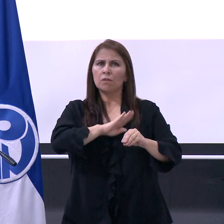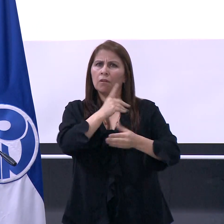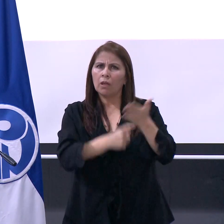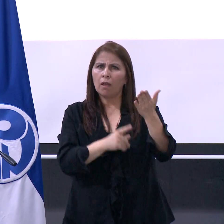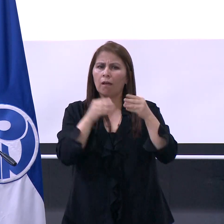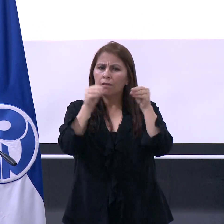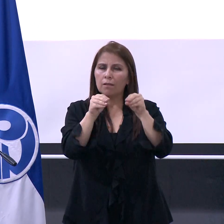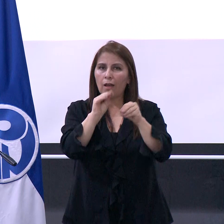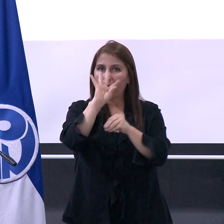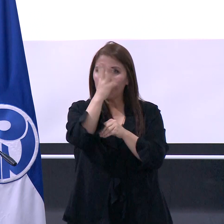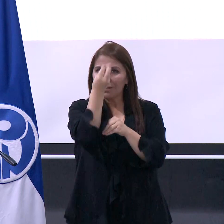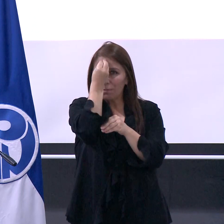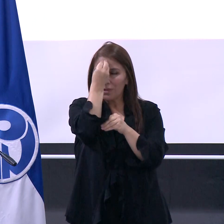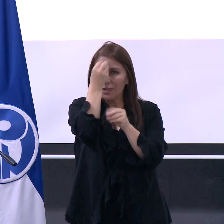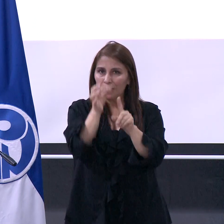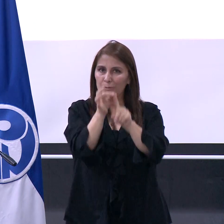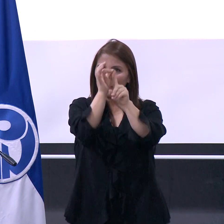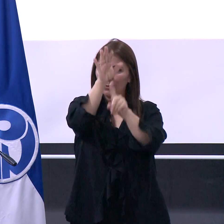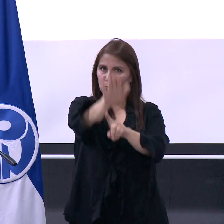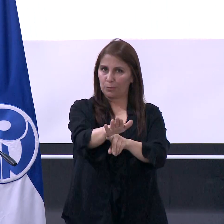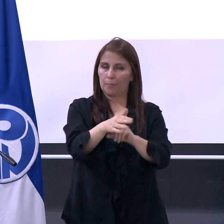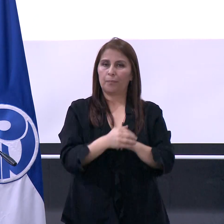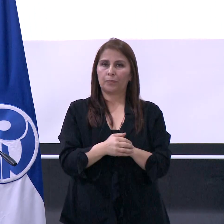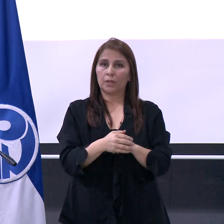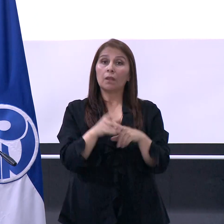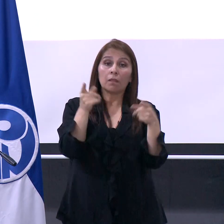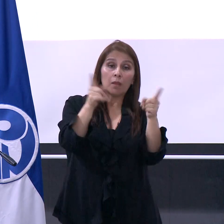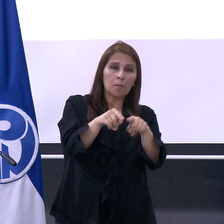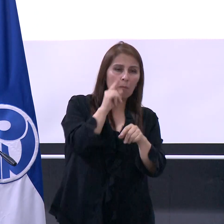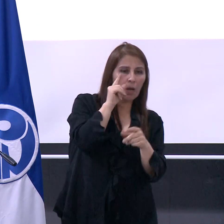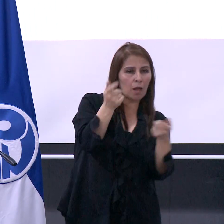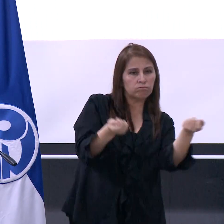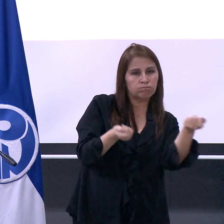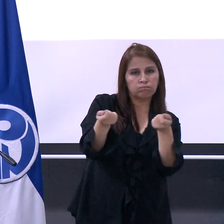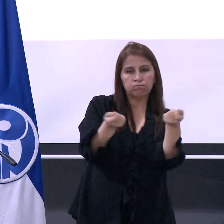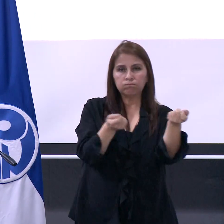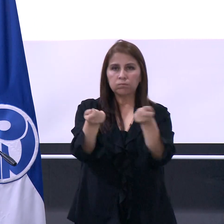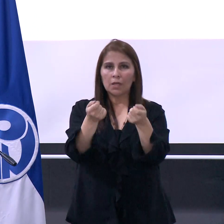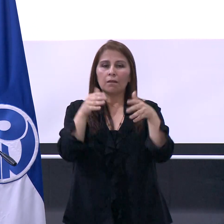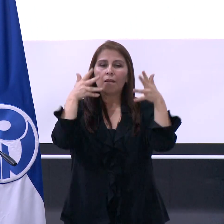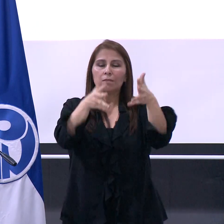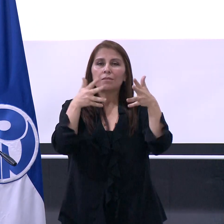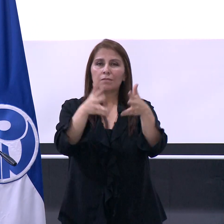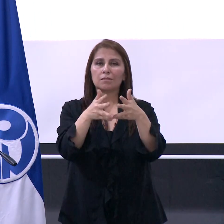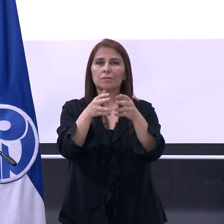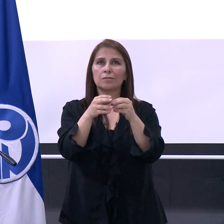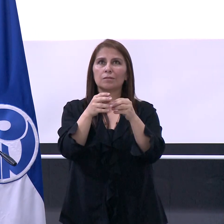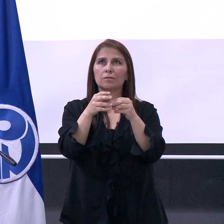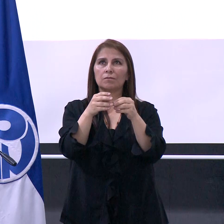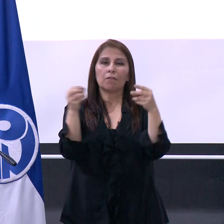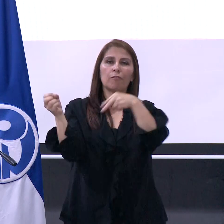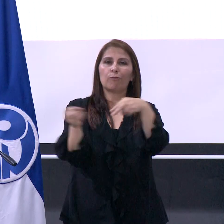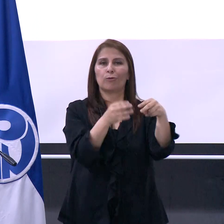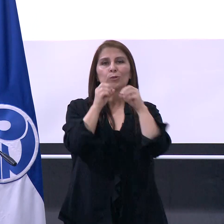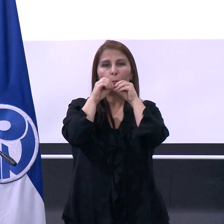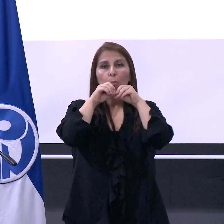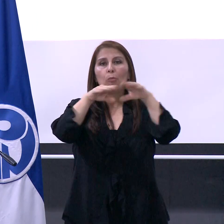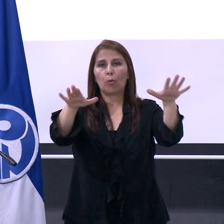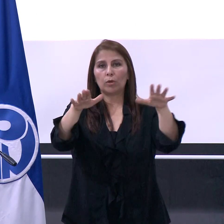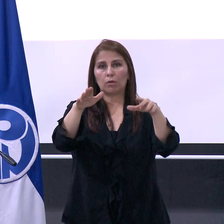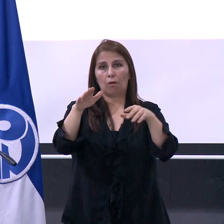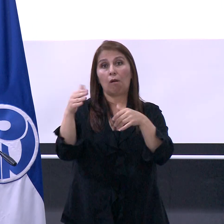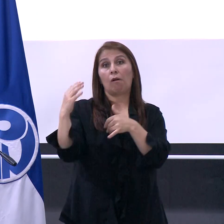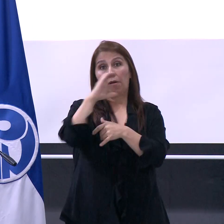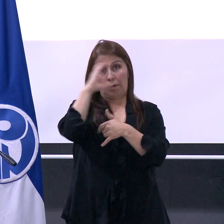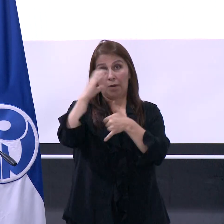y para ocuparse de la dirección y la inspección de la enseñanza pública nacional no era poca